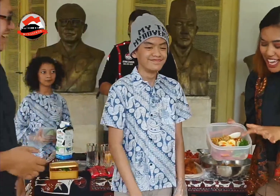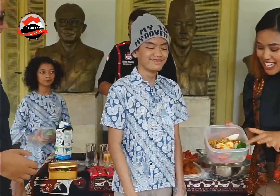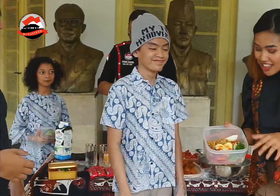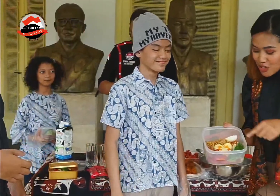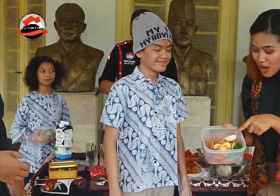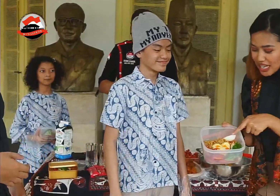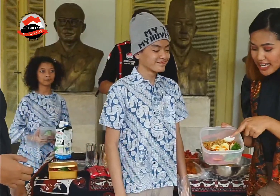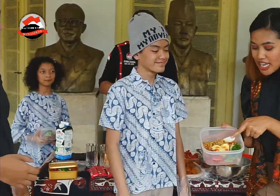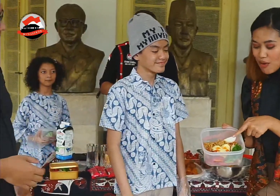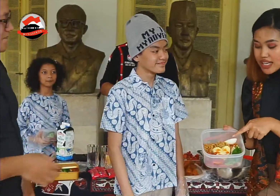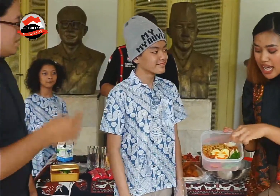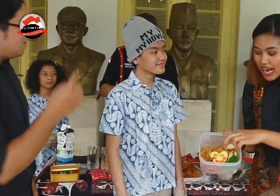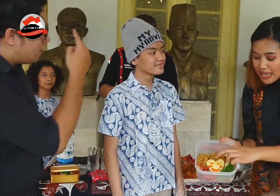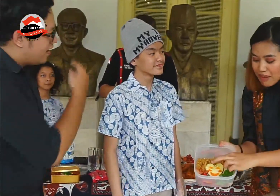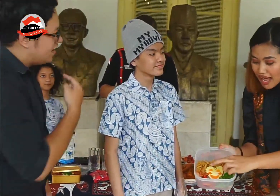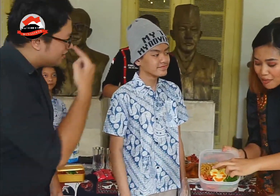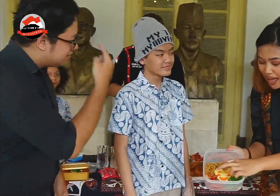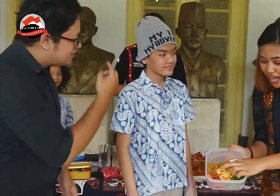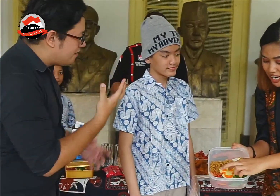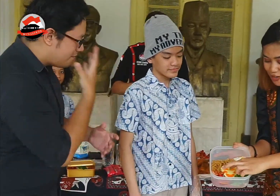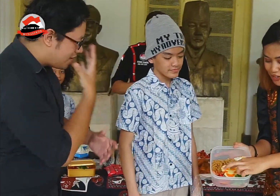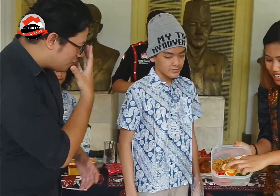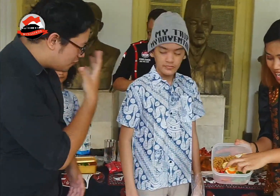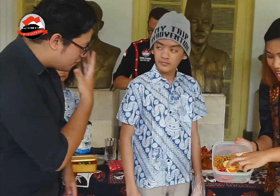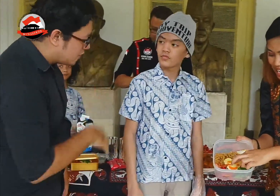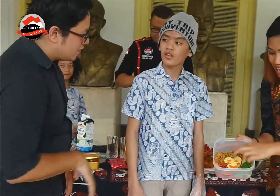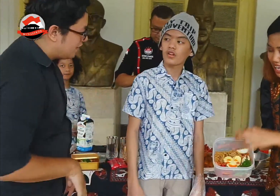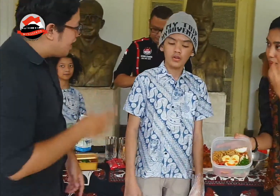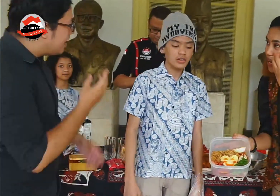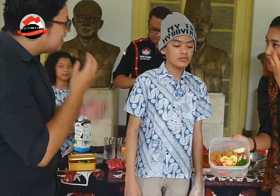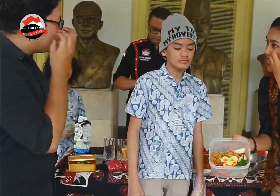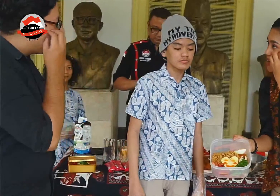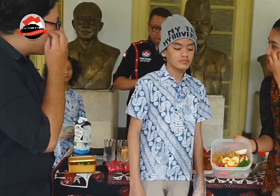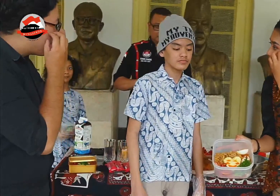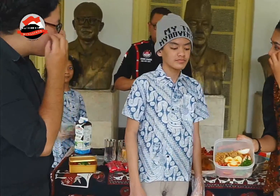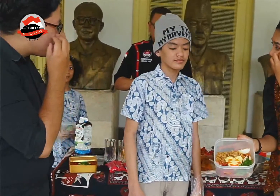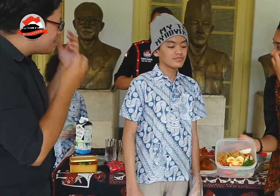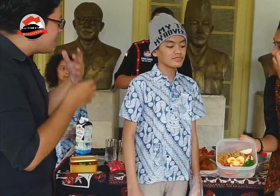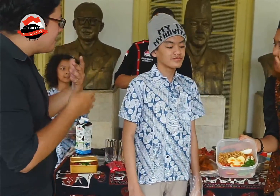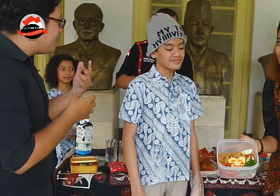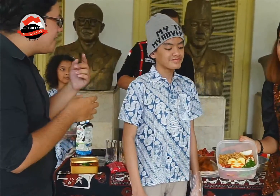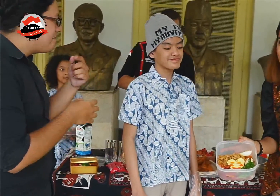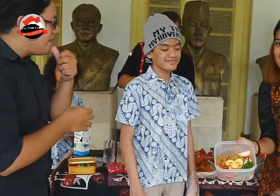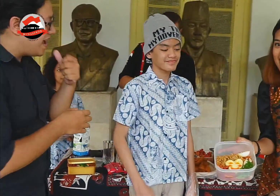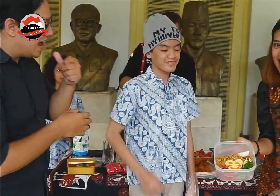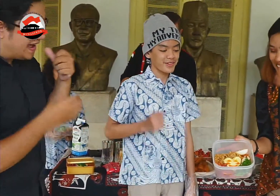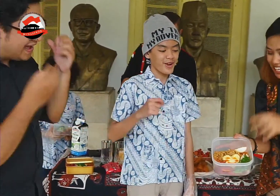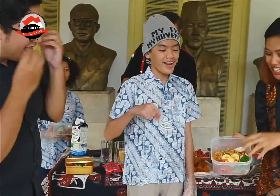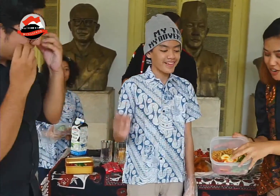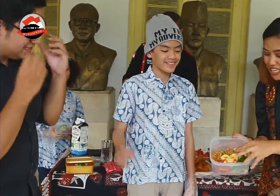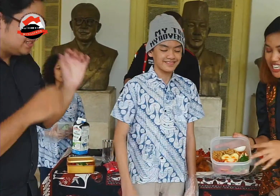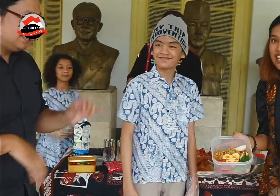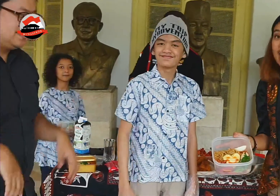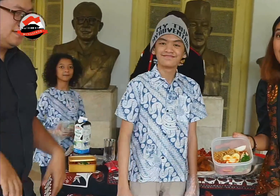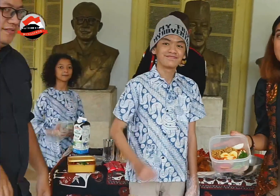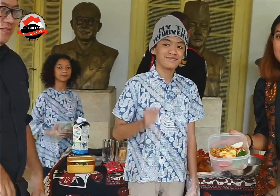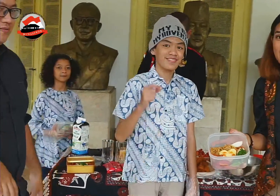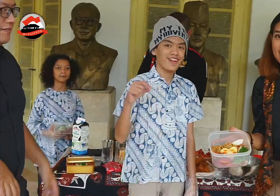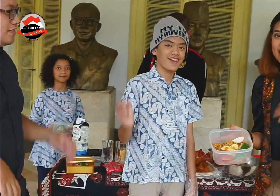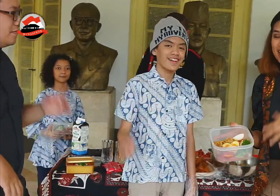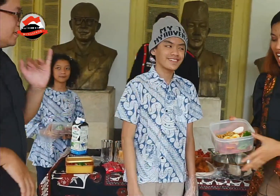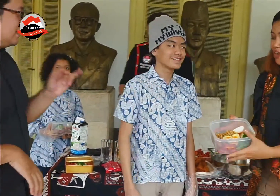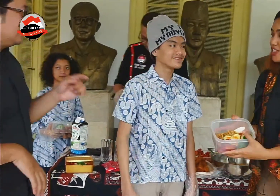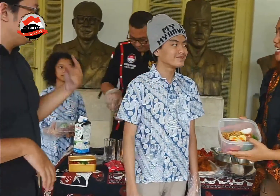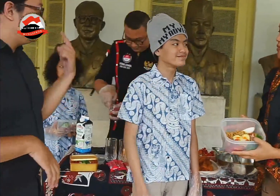Rambut ya. Terus wajahnya wajah lagi malu-malu. Jadi ada apa namanya? Merah-merah meronanya. Katanya wajahnya Kak